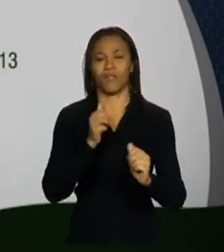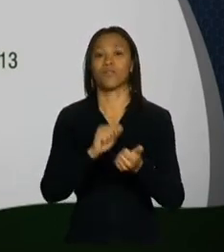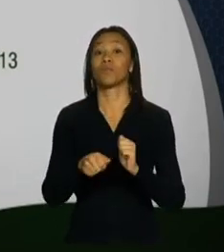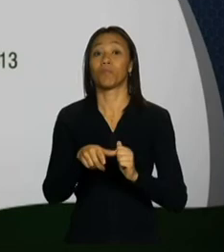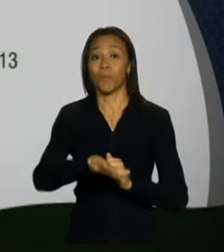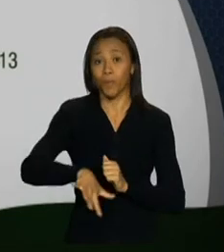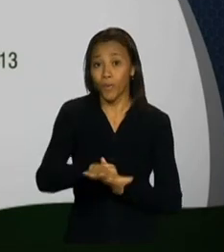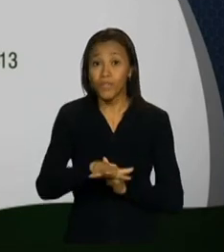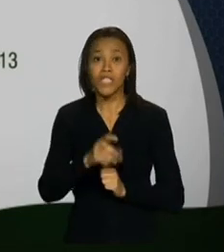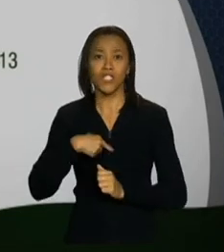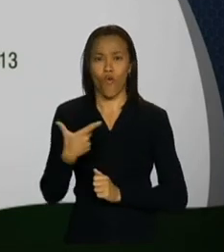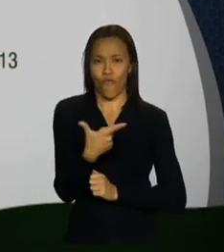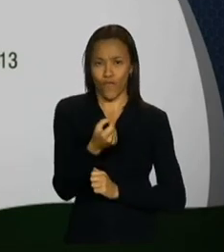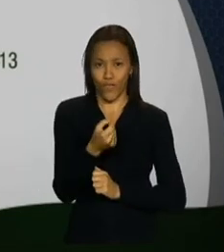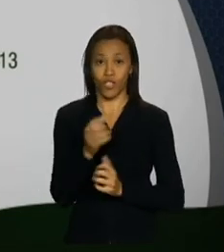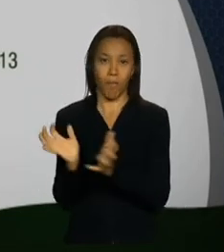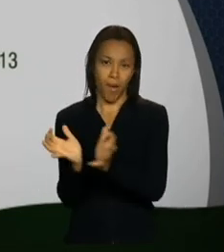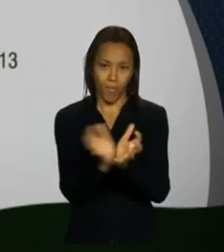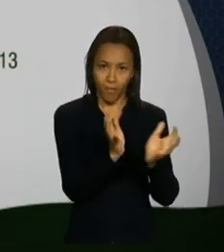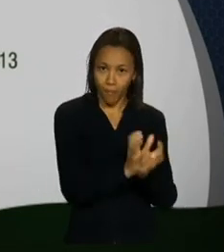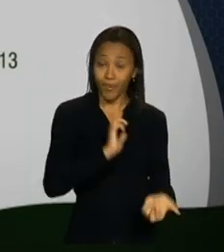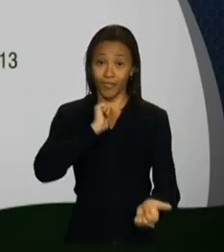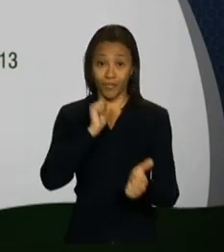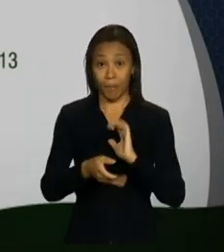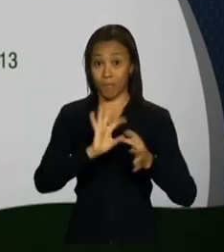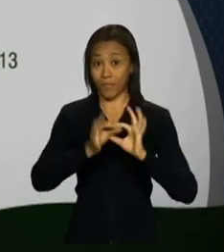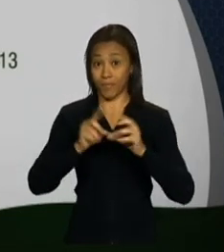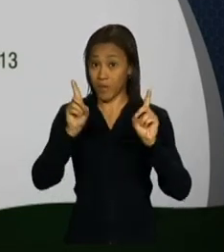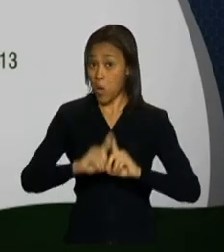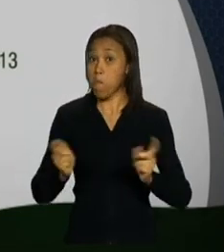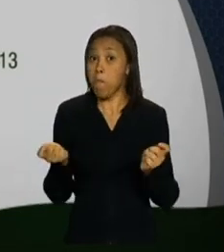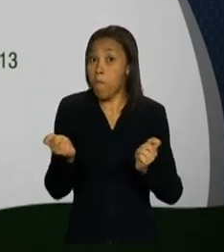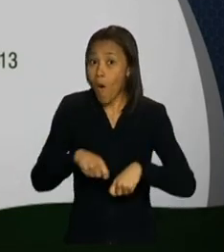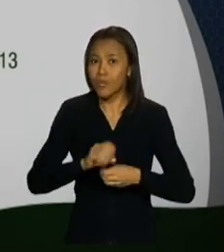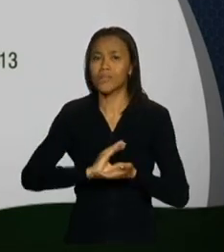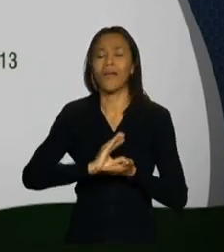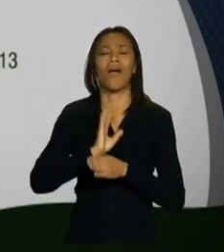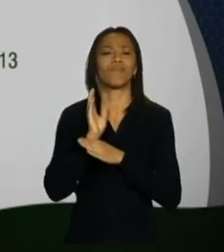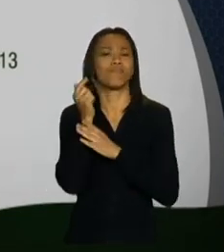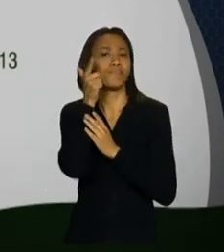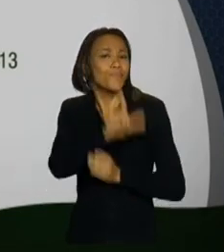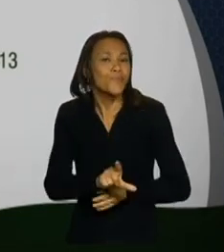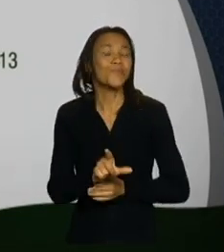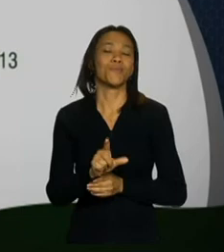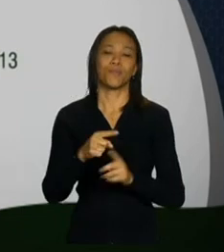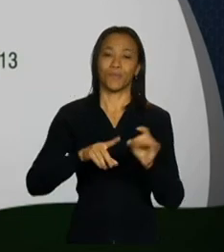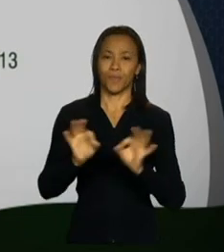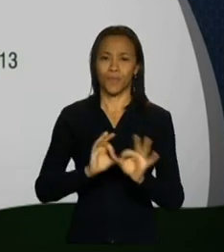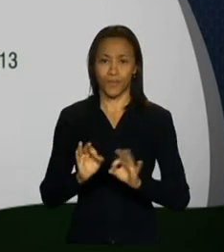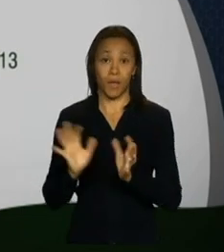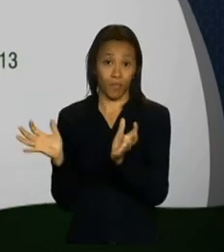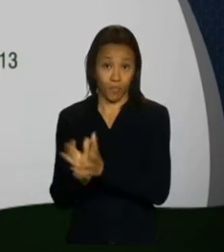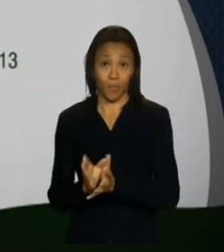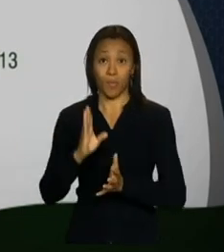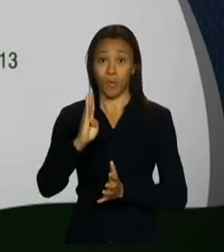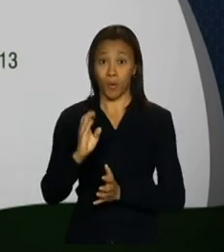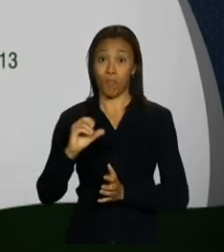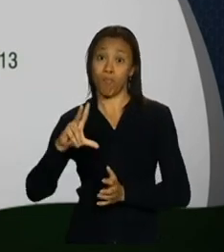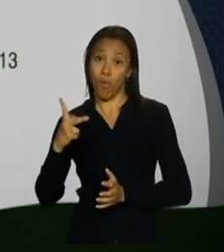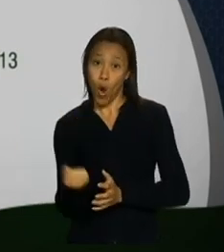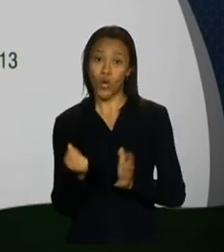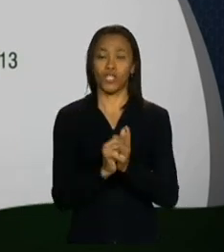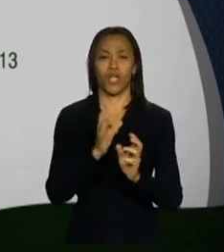esporte. São 20 as modalidades paralímpicas que podem ser contempladas com os projetos, entre elas,